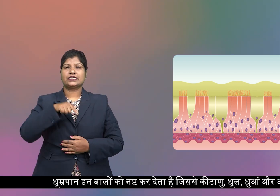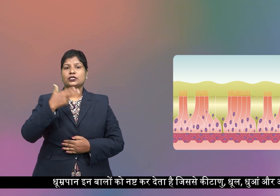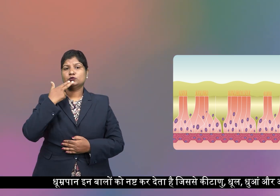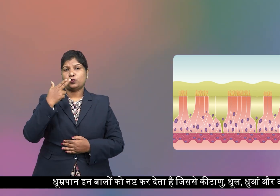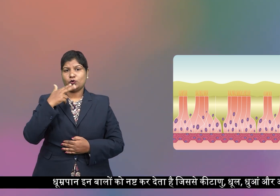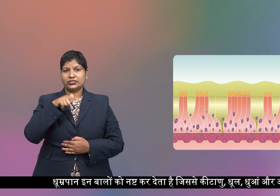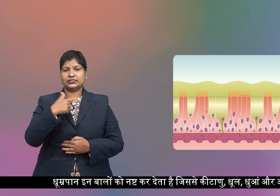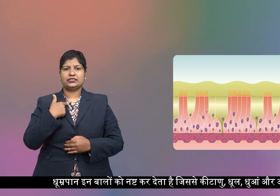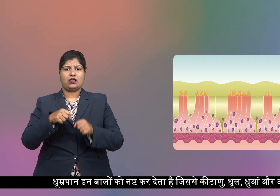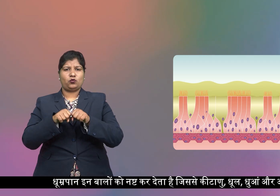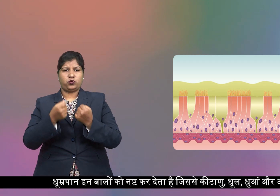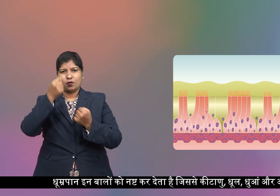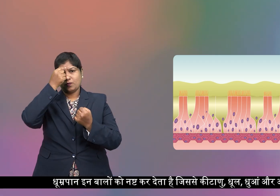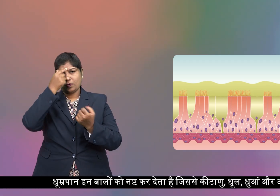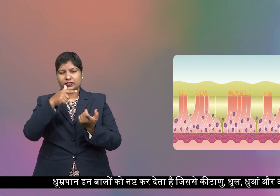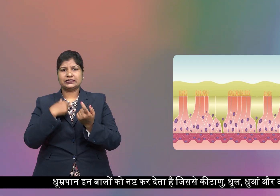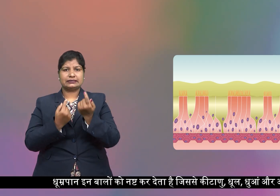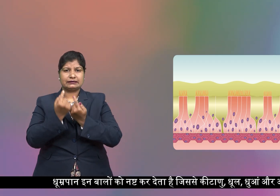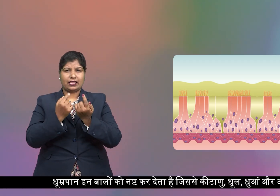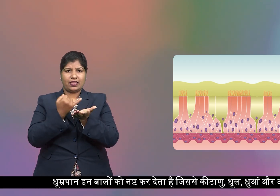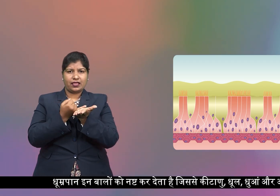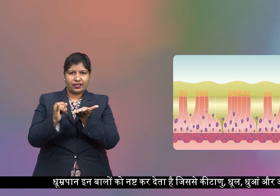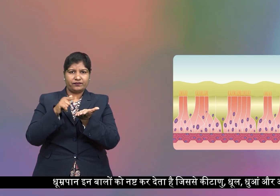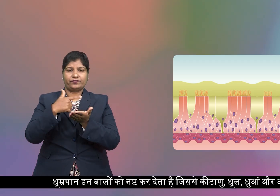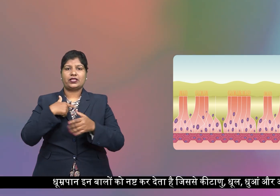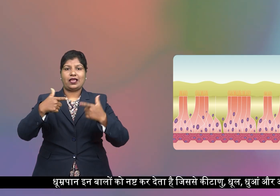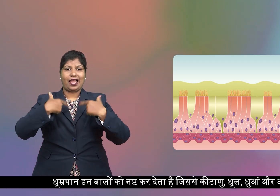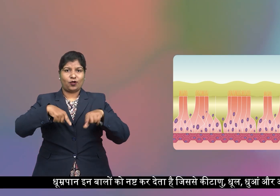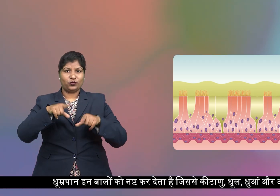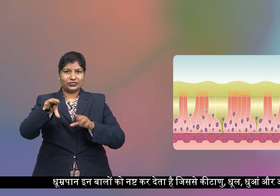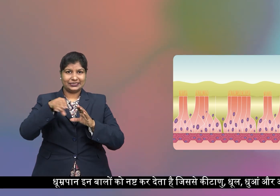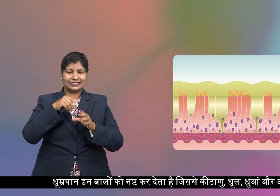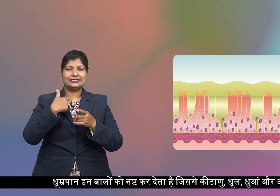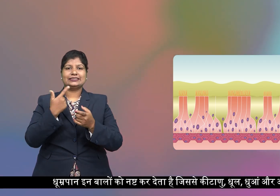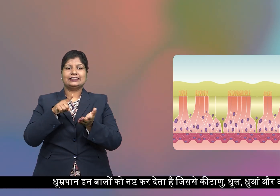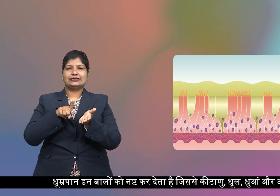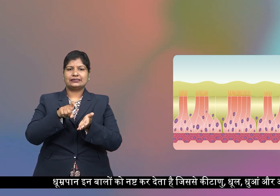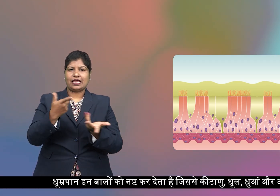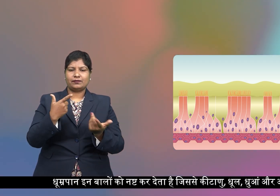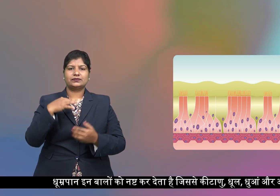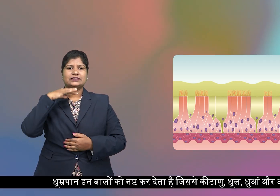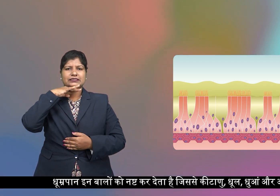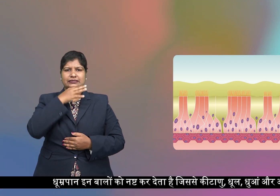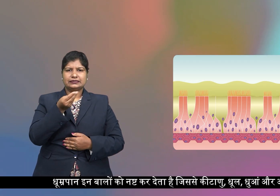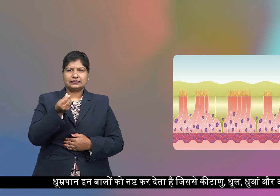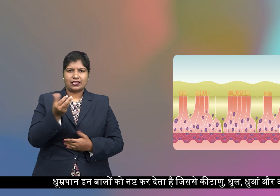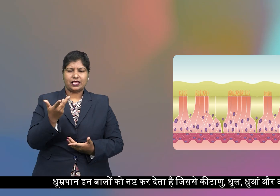धूम्रपान इन बालों को नष्ट कर देते हैं, जिससे कीटाणु, धूल, धुआं और